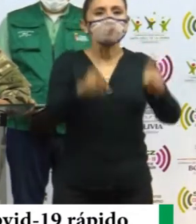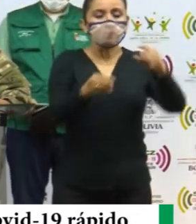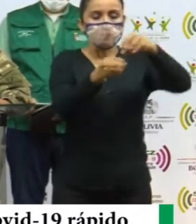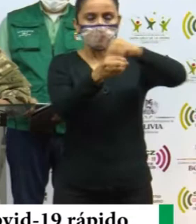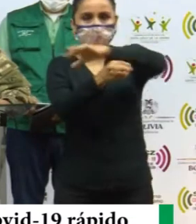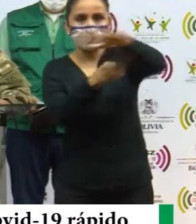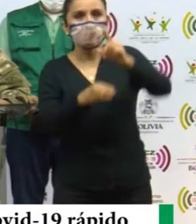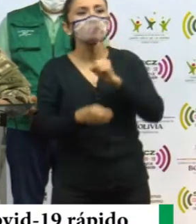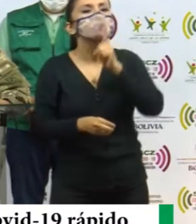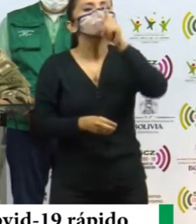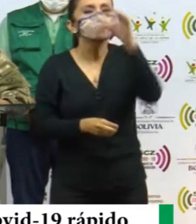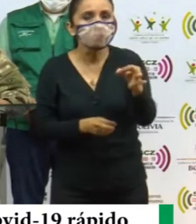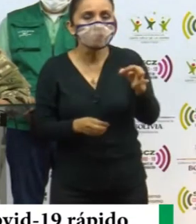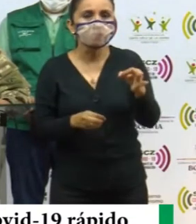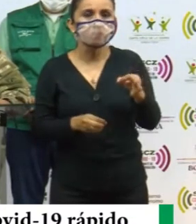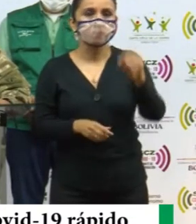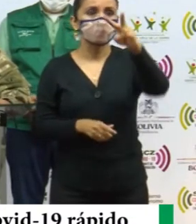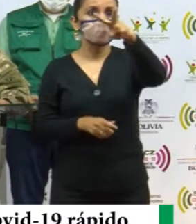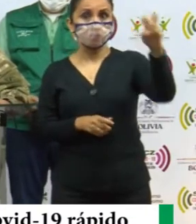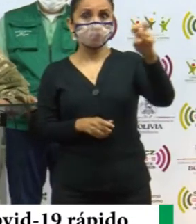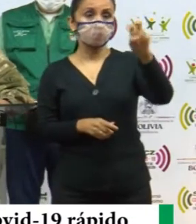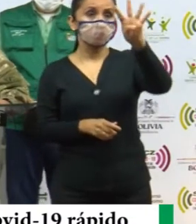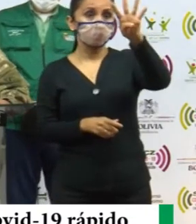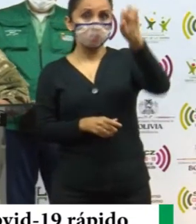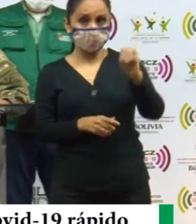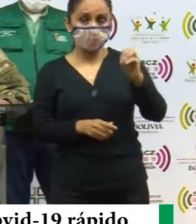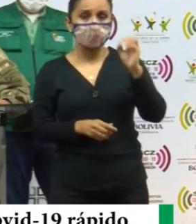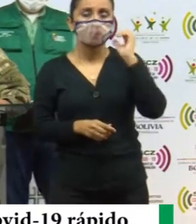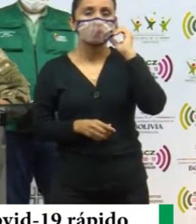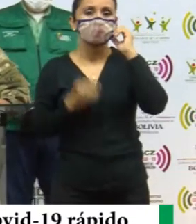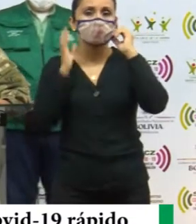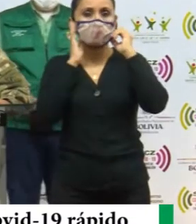COVID confirmadas son de 240.